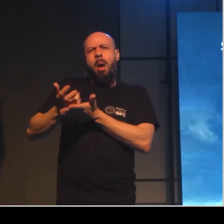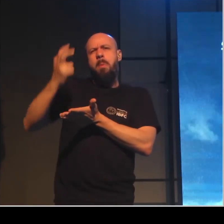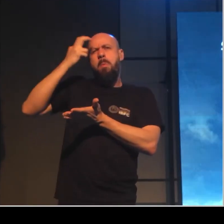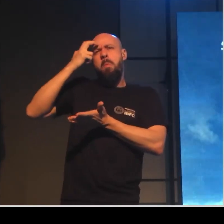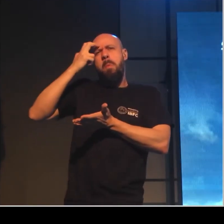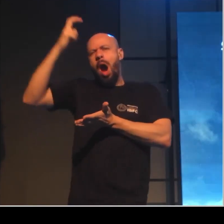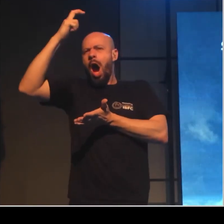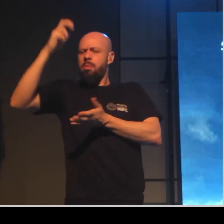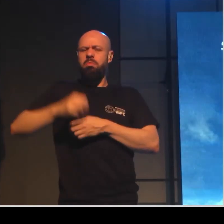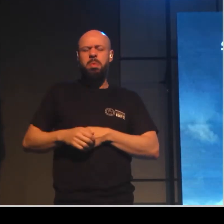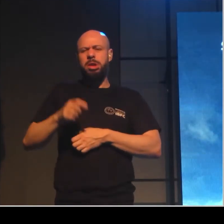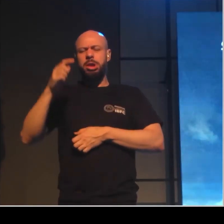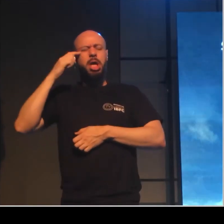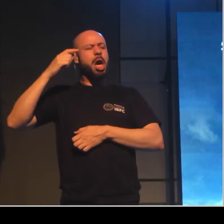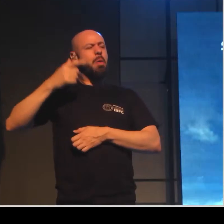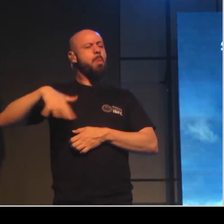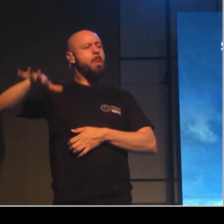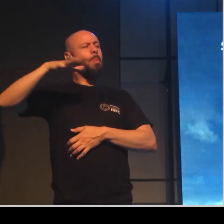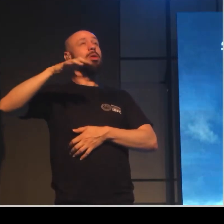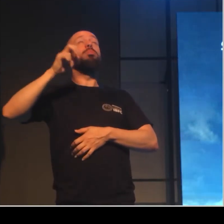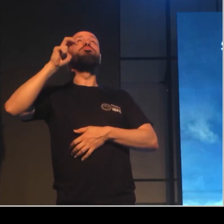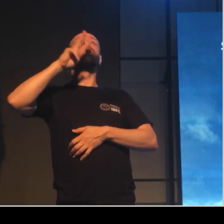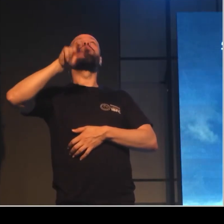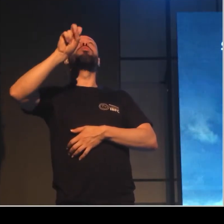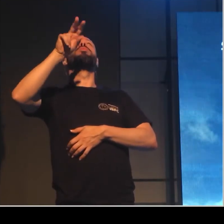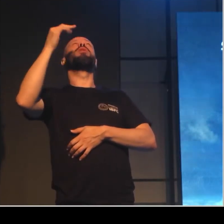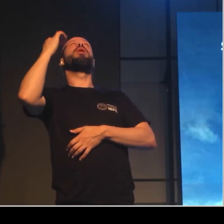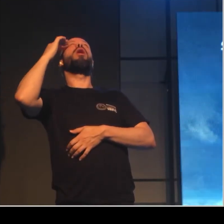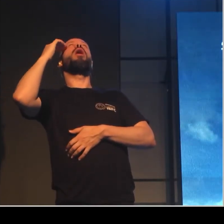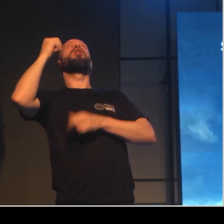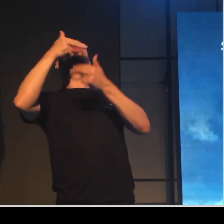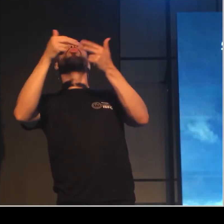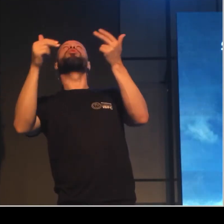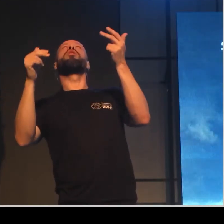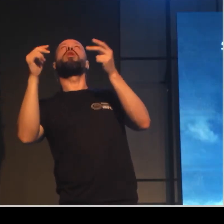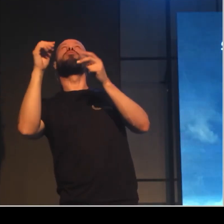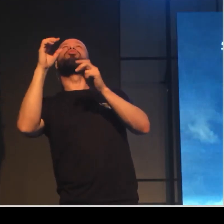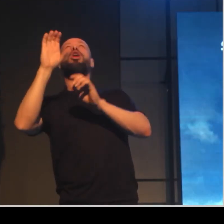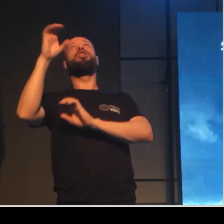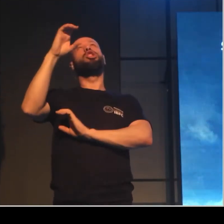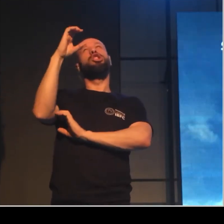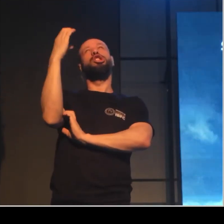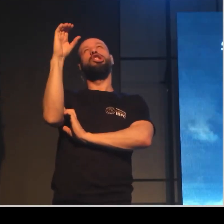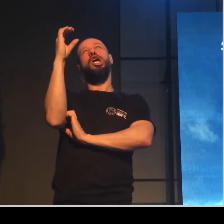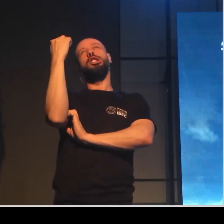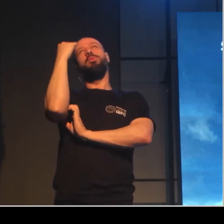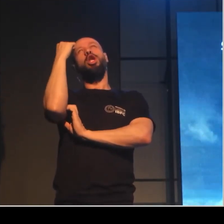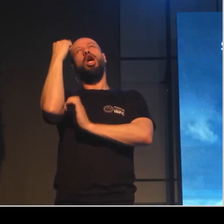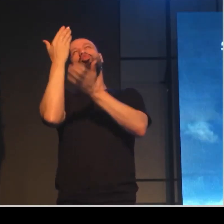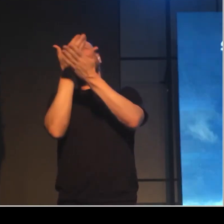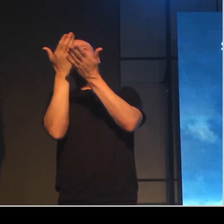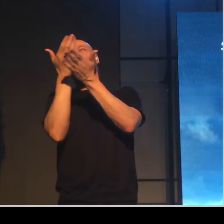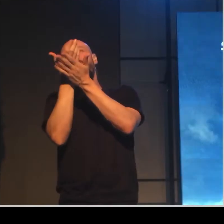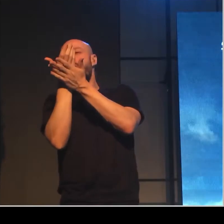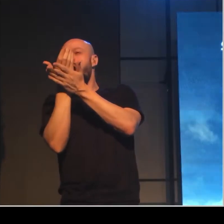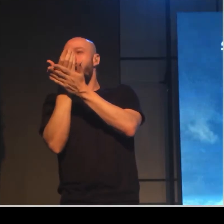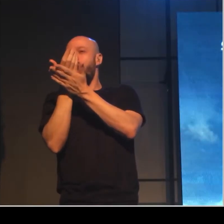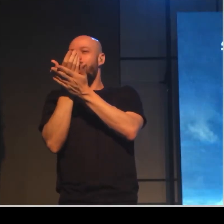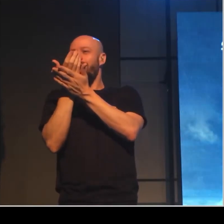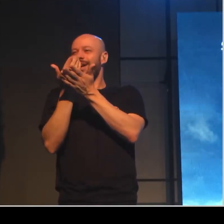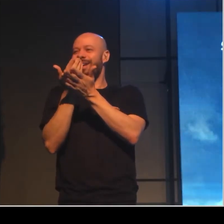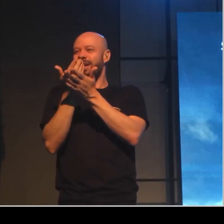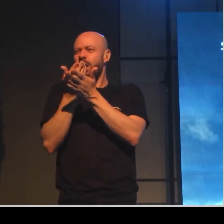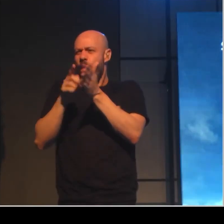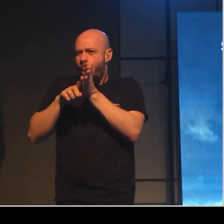que olhavam para os céus, tentando descobrir a ciência, os mistérios da ciência, e isso